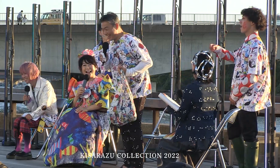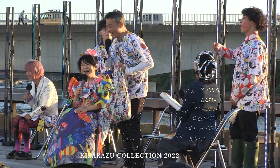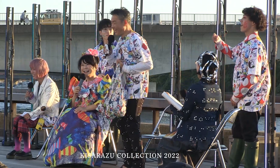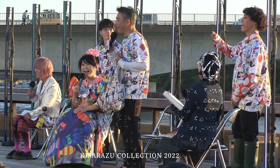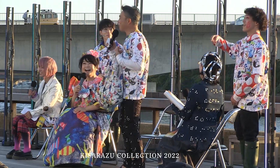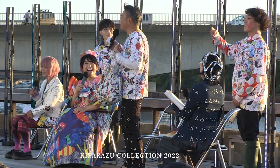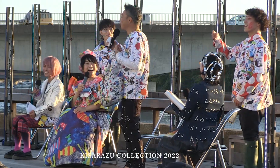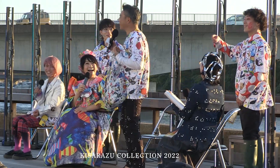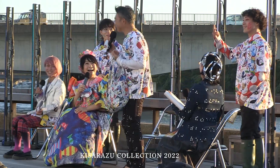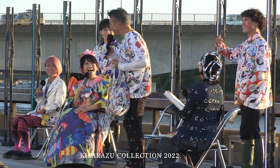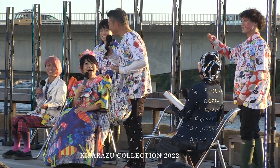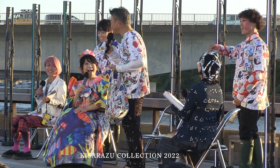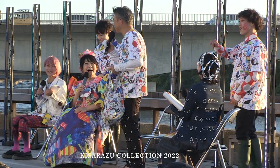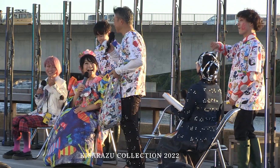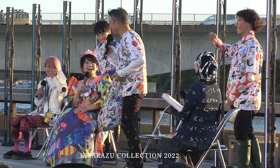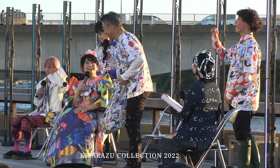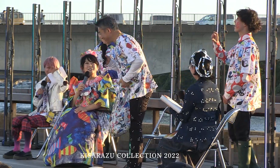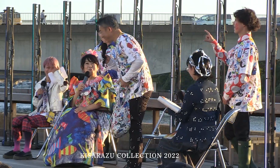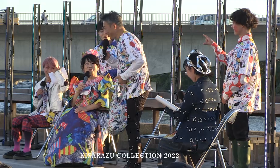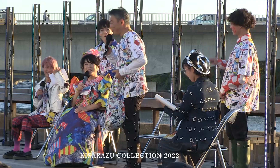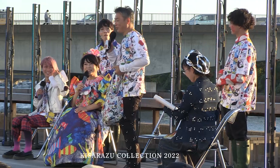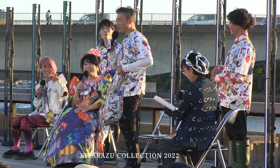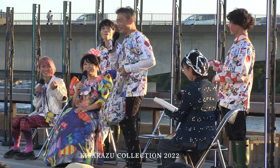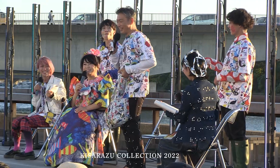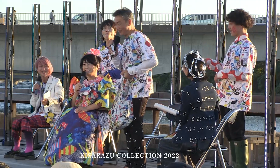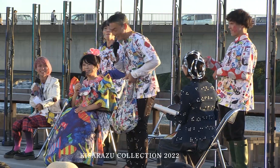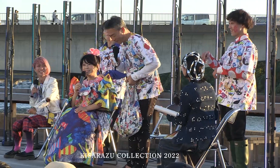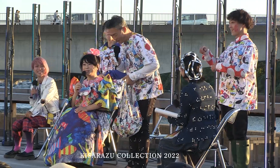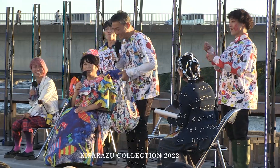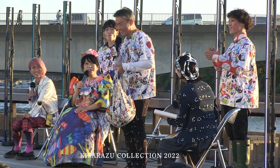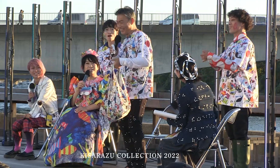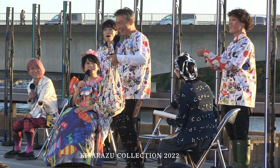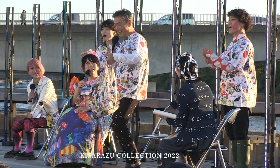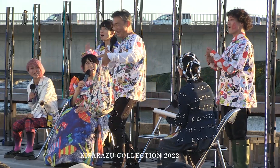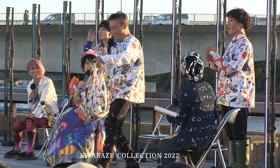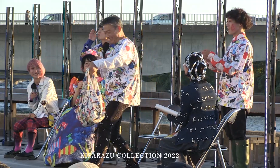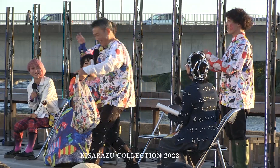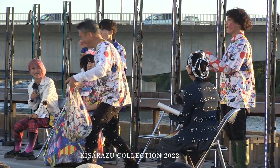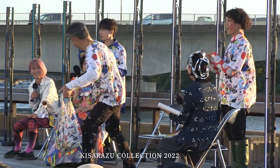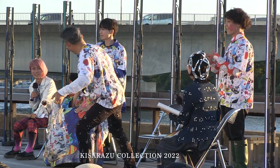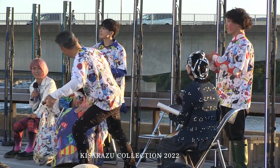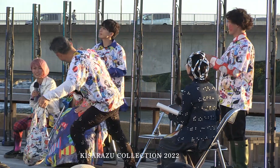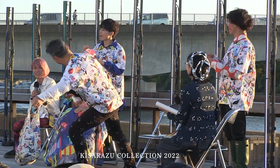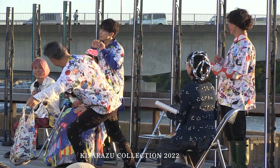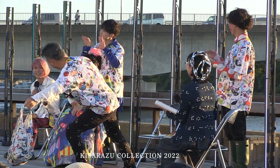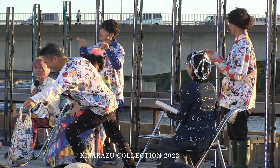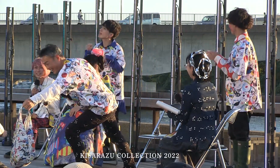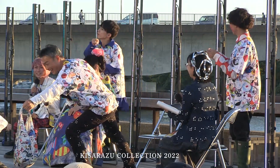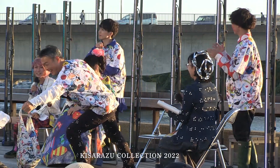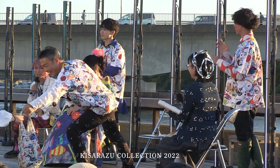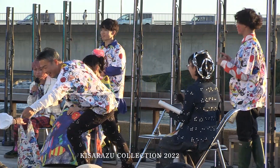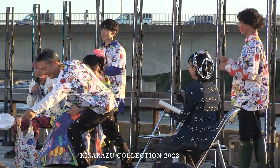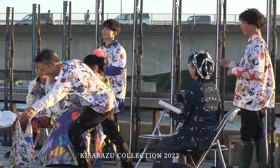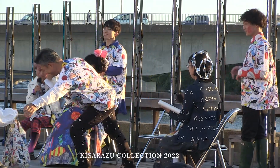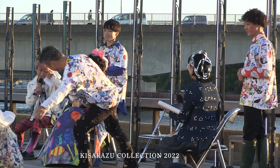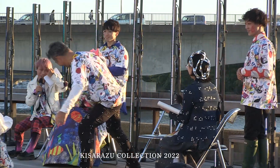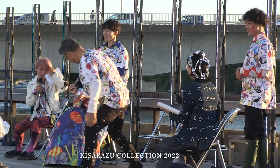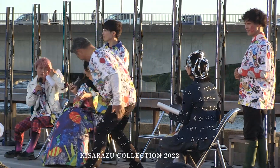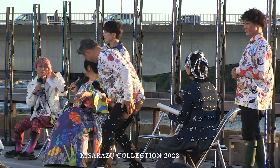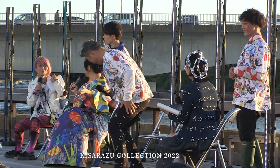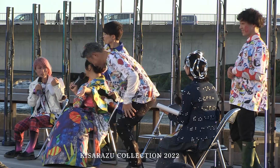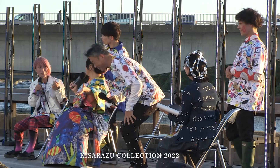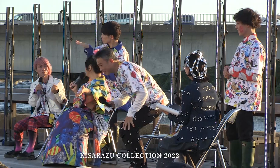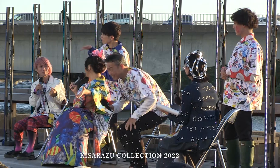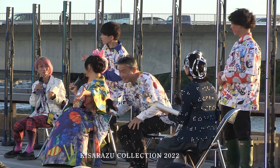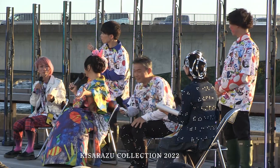るんですか？ 観光協会で売ってますので、ぜひご購入いただければ と思います。すごい自然に宣伝。いやでもね、